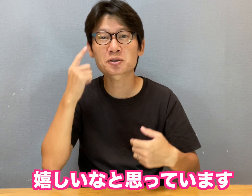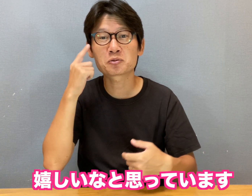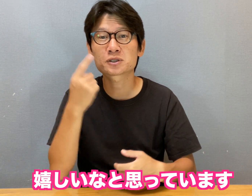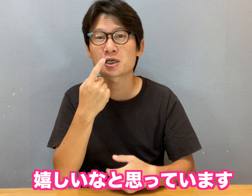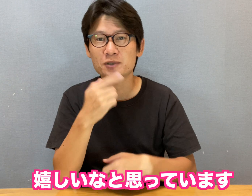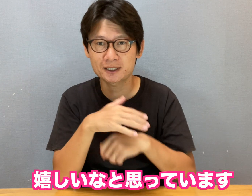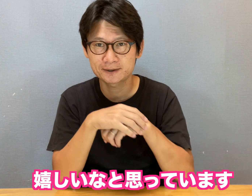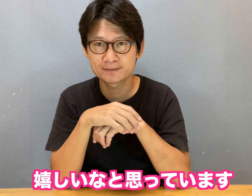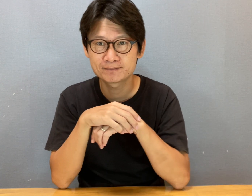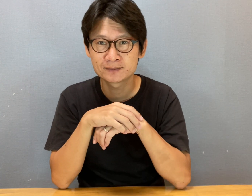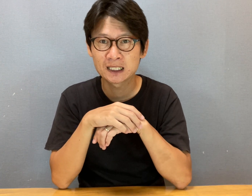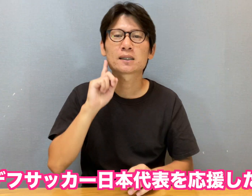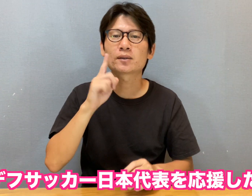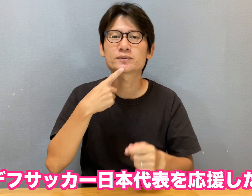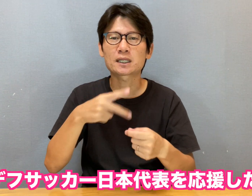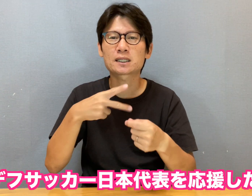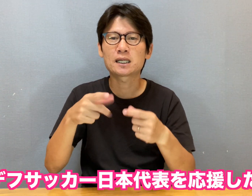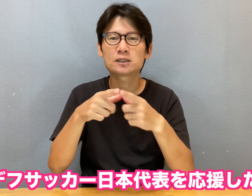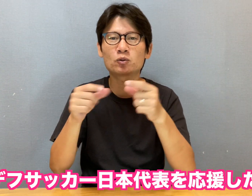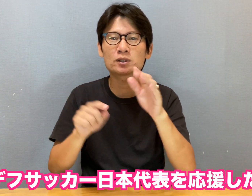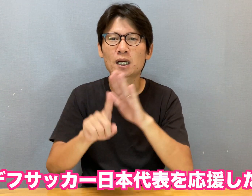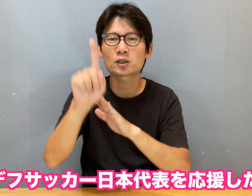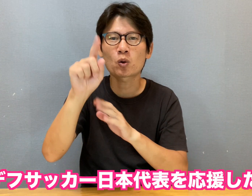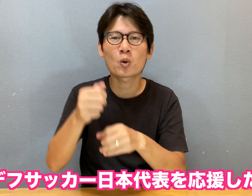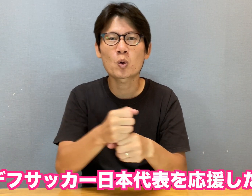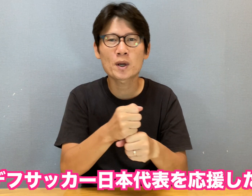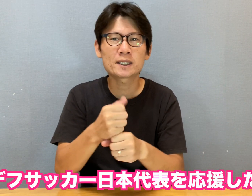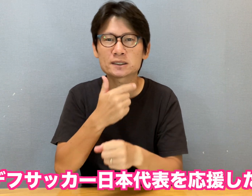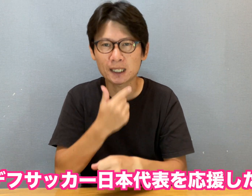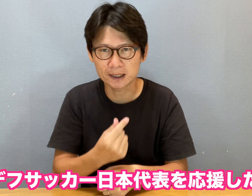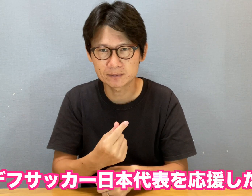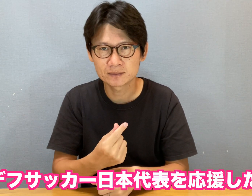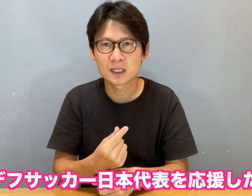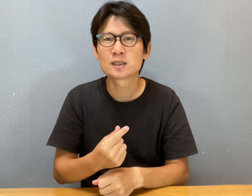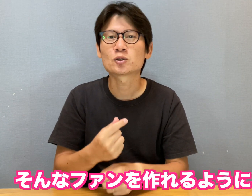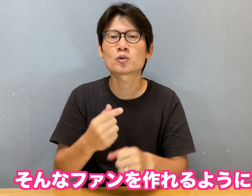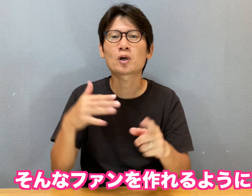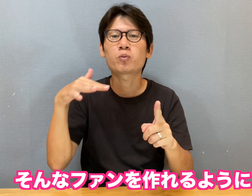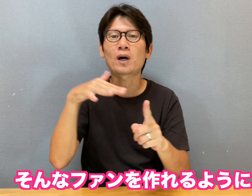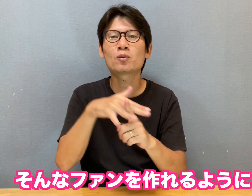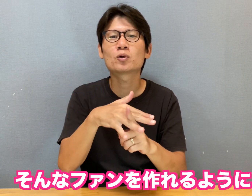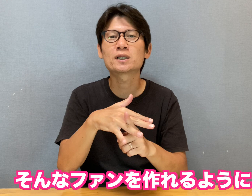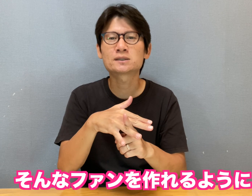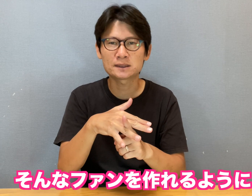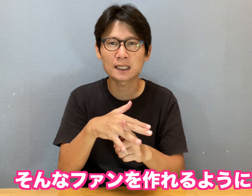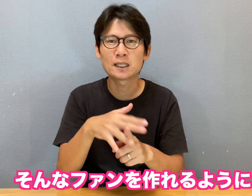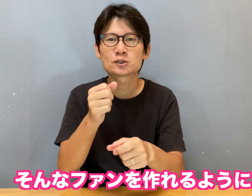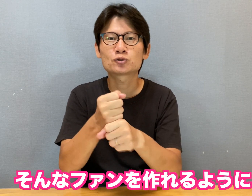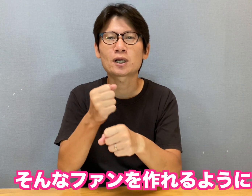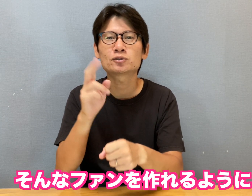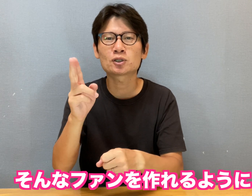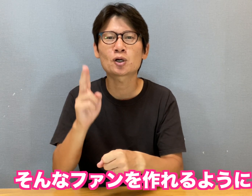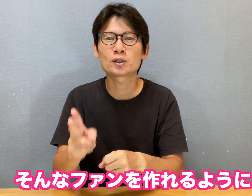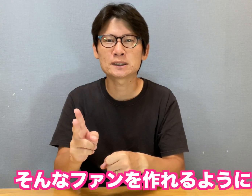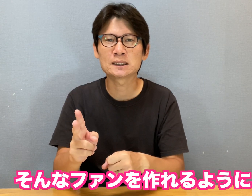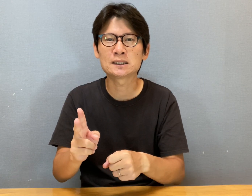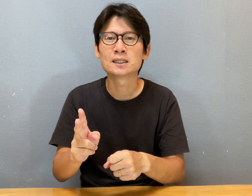思っています。デフサッカー日本代表を応援したい、そんなファンをですね、作れるように、